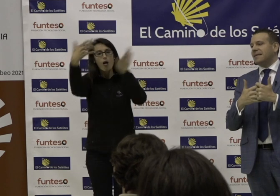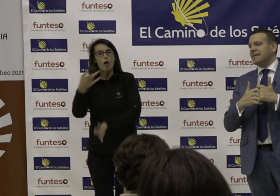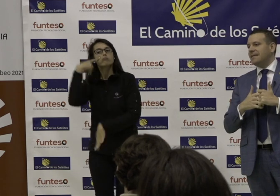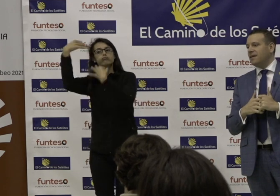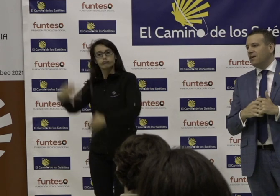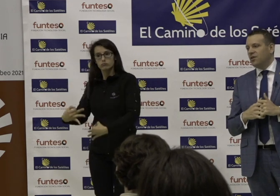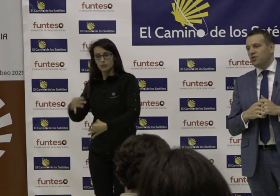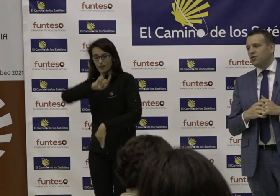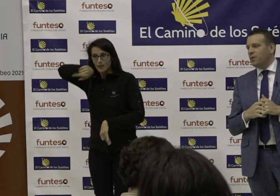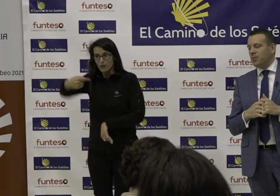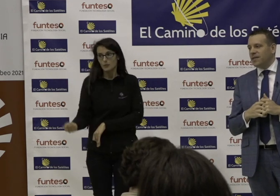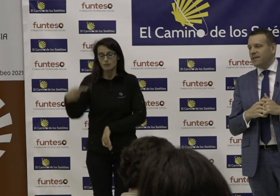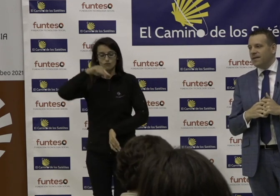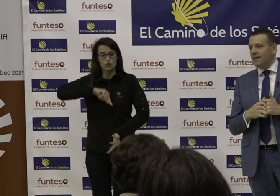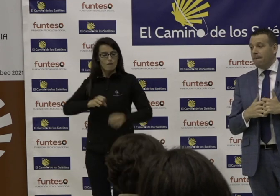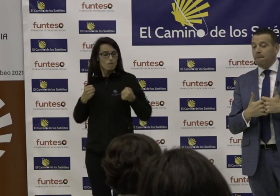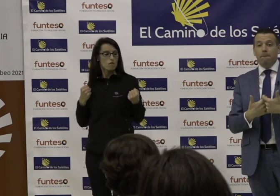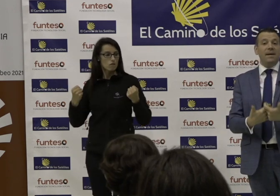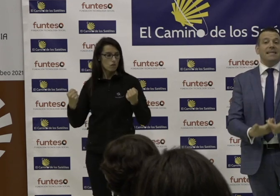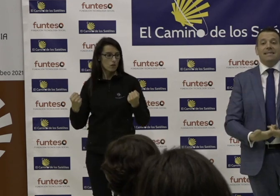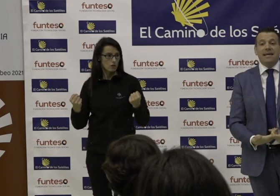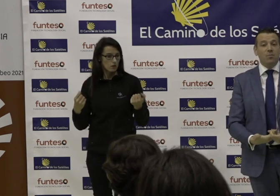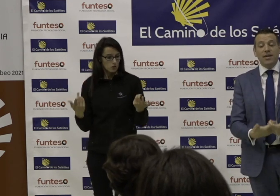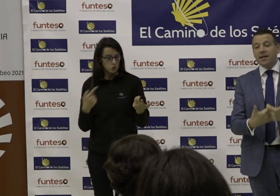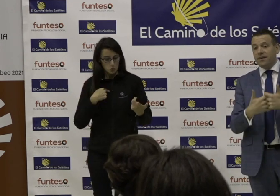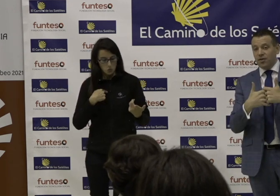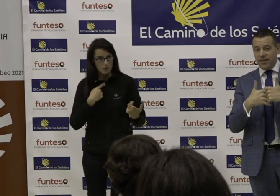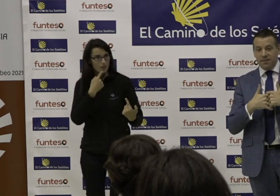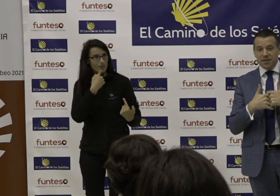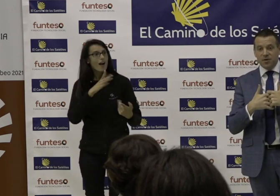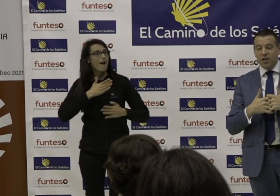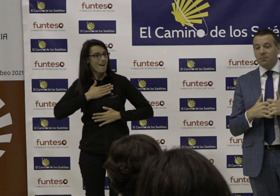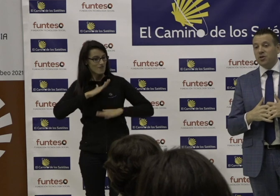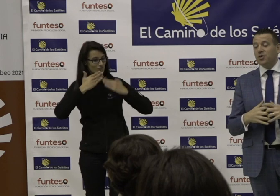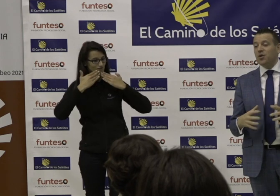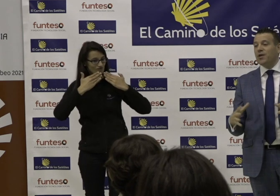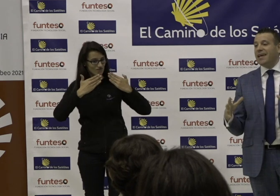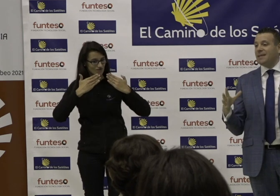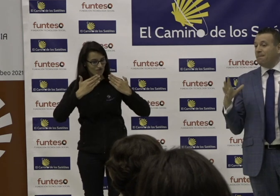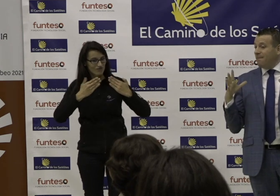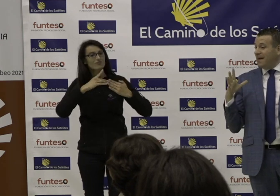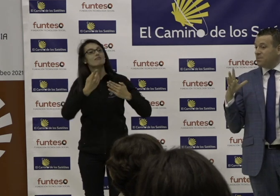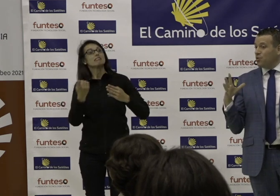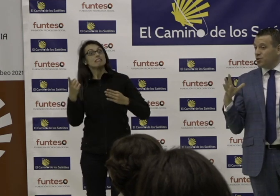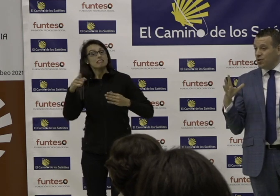mismo te vas a sentir súper potente. Vas a estar muy agradecido de ti mismo, pero sobre todo que